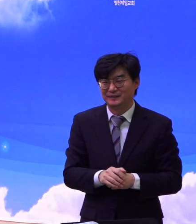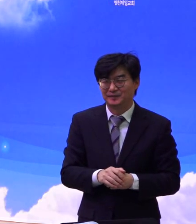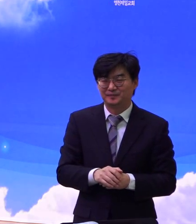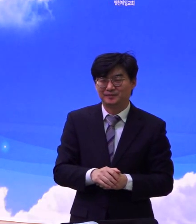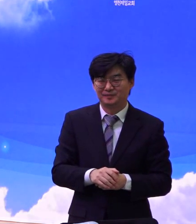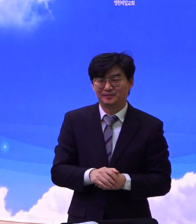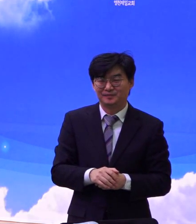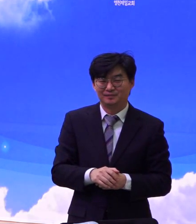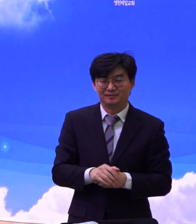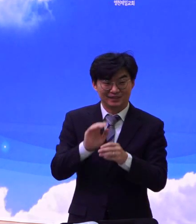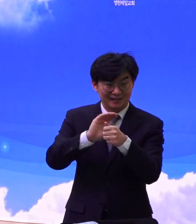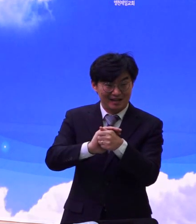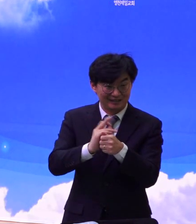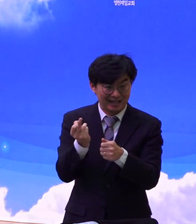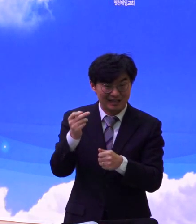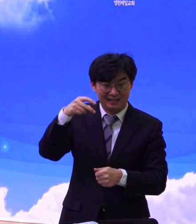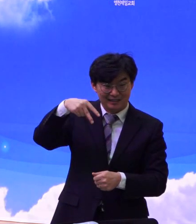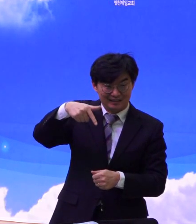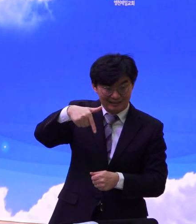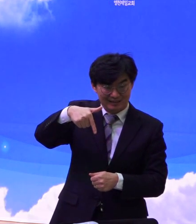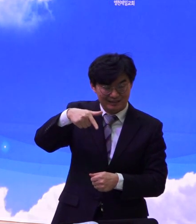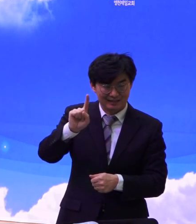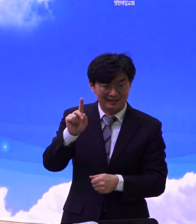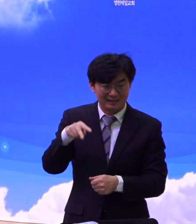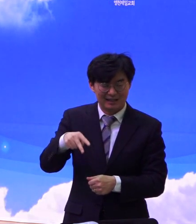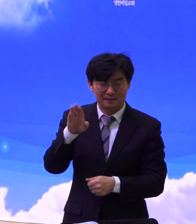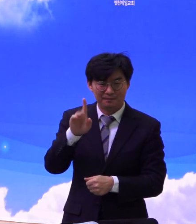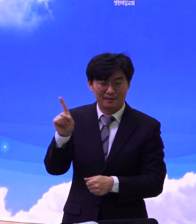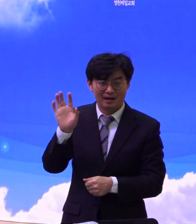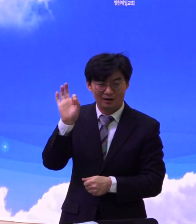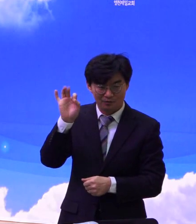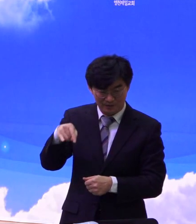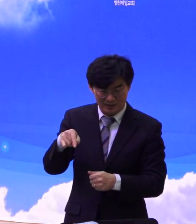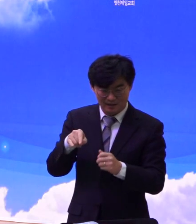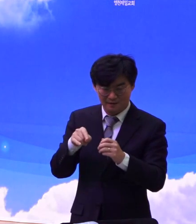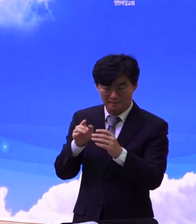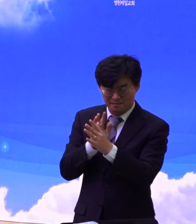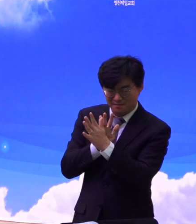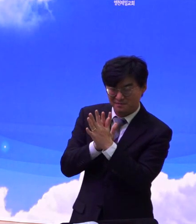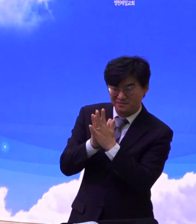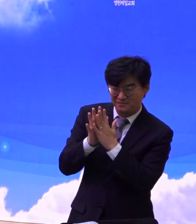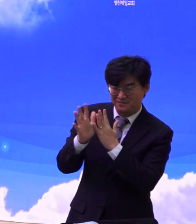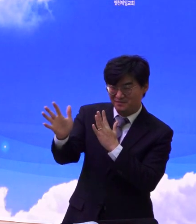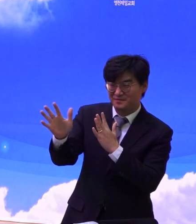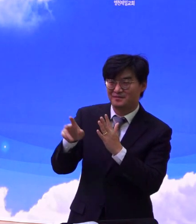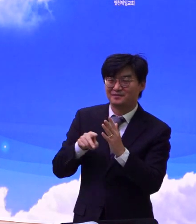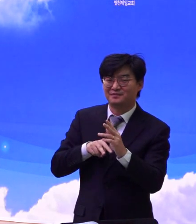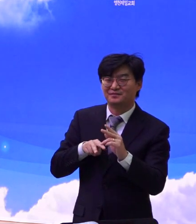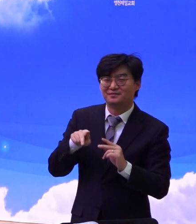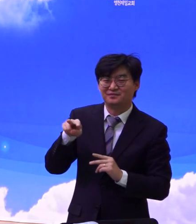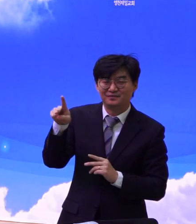일이 그것 때문에 일어납니까? 그런 게 아니잖아요. 그런데 사람들은 거기에 그렇게 줄을 서서